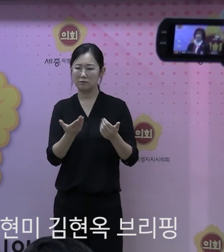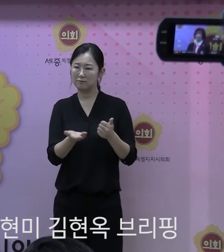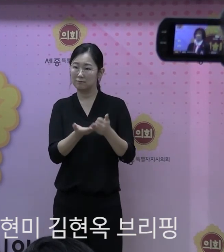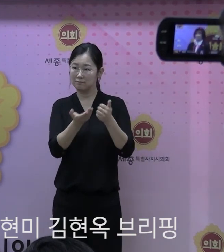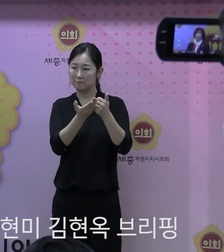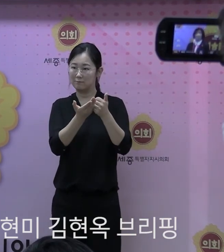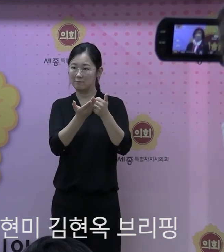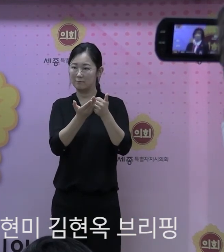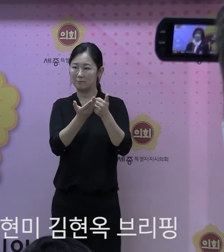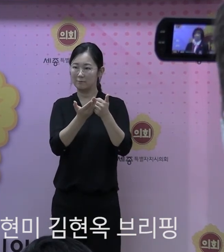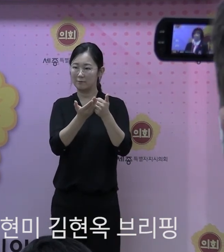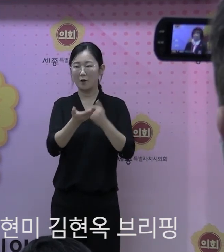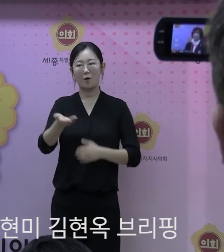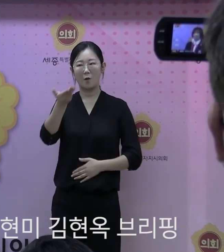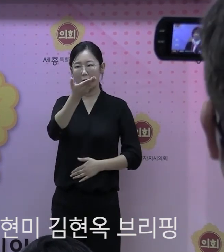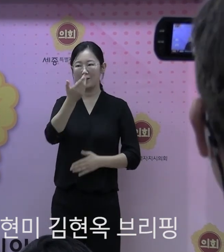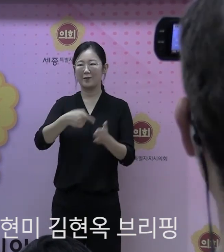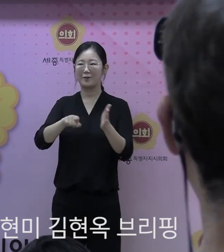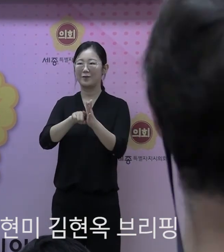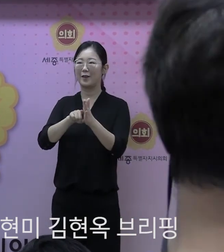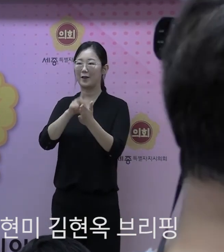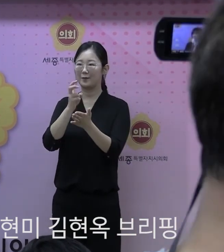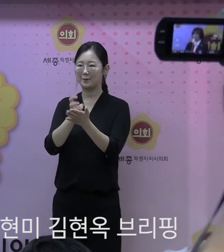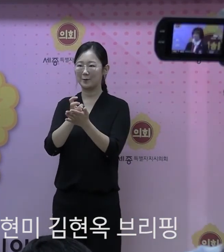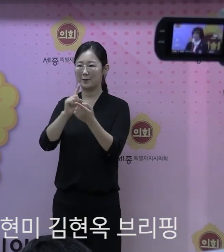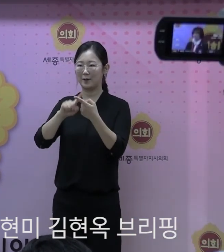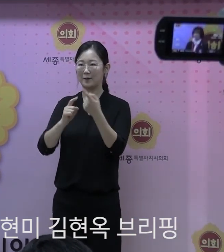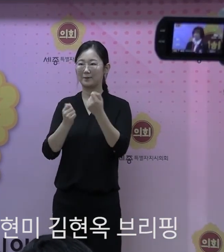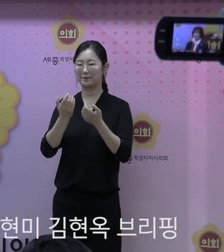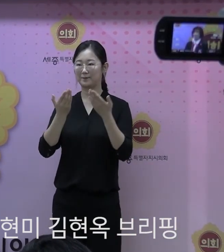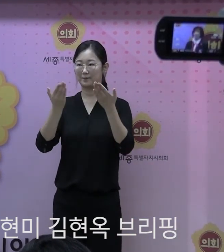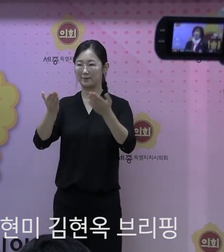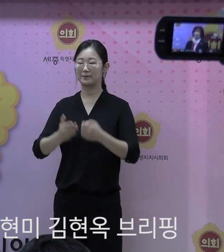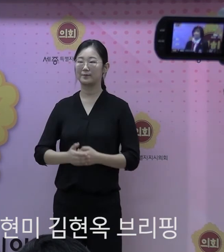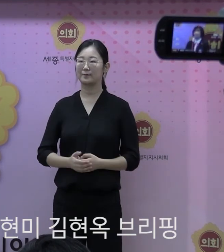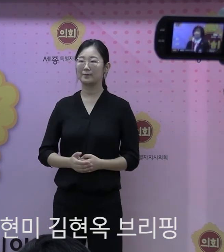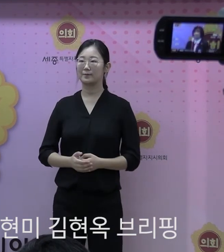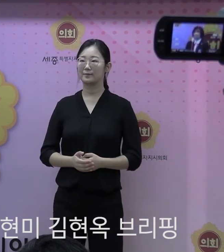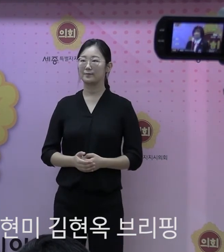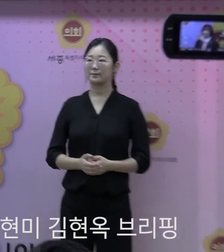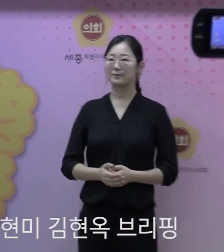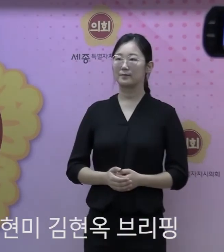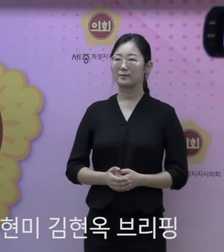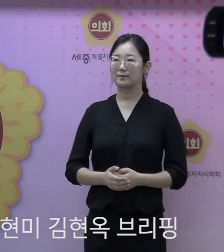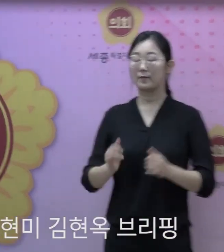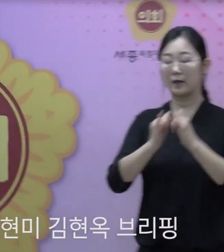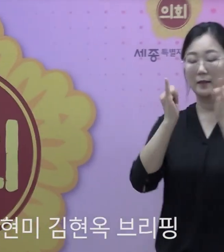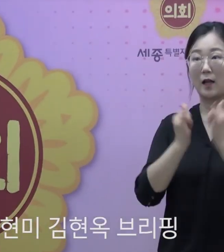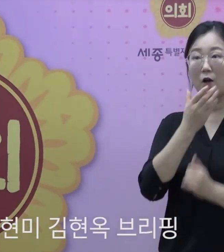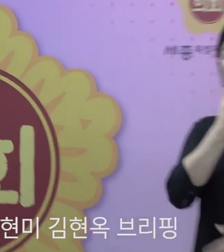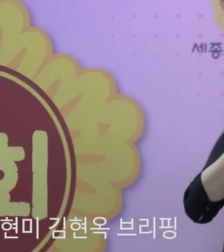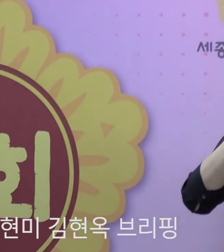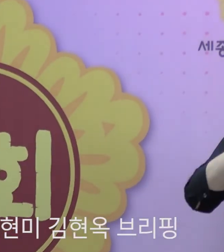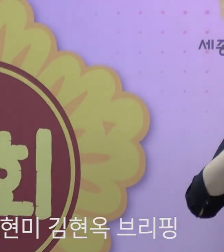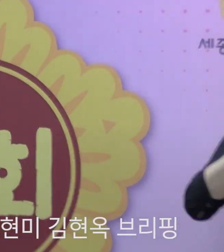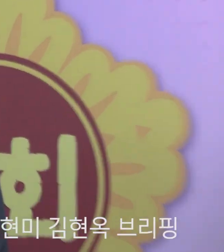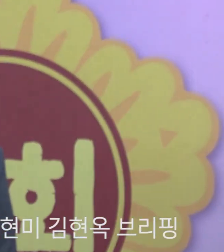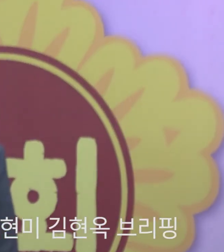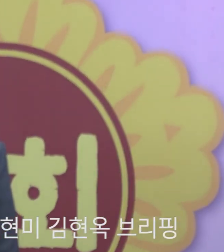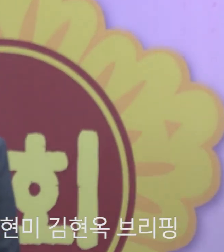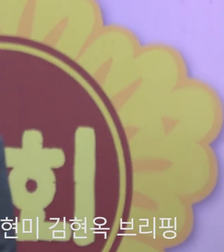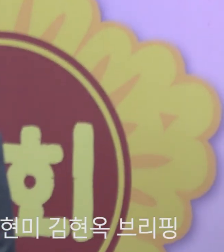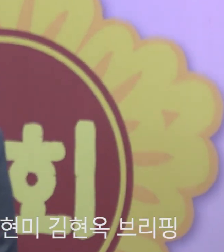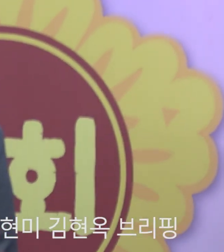향상에 관한 조례 일부 개정 조례안에 대해 말씀드리겠습니다. 본 조례안은 사회복지사 안전보장 강화